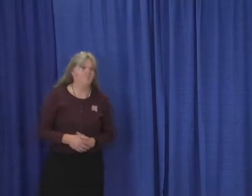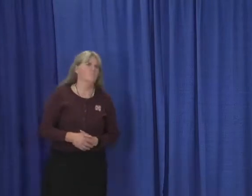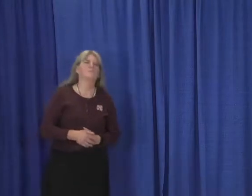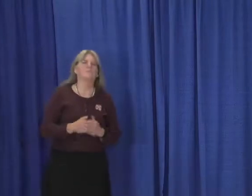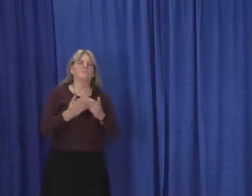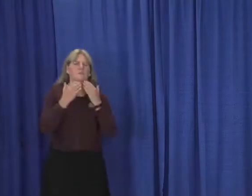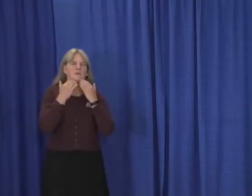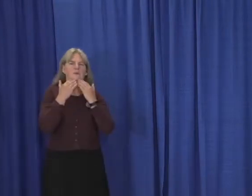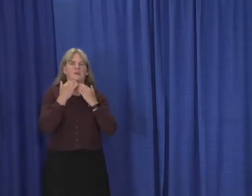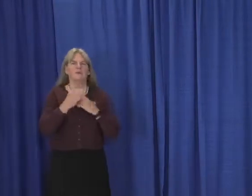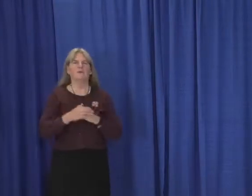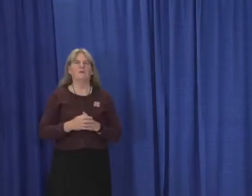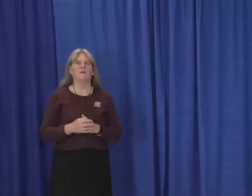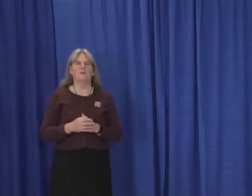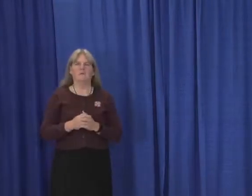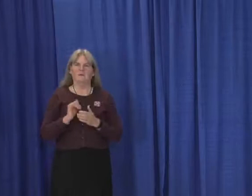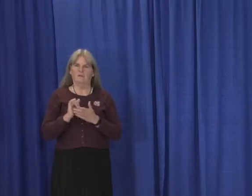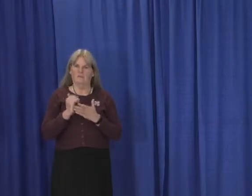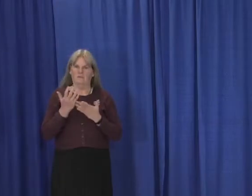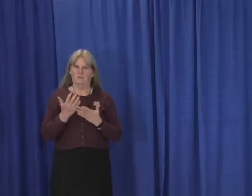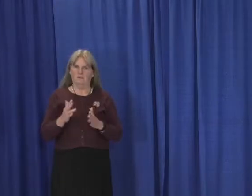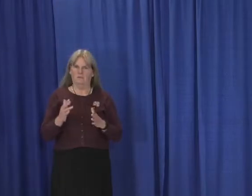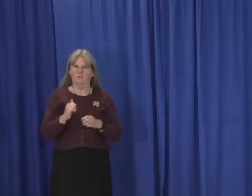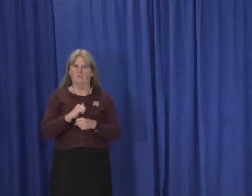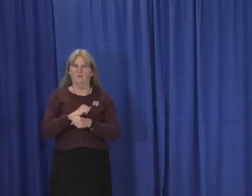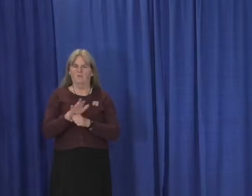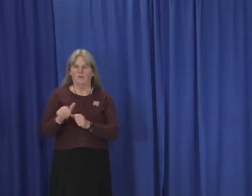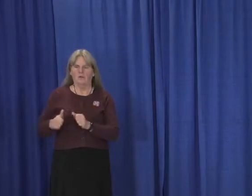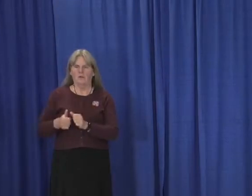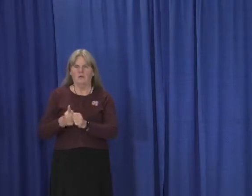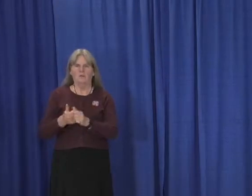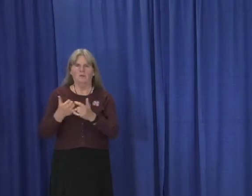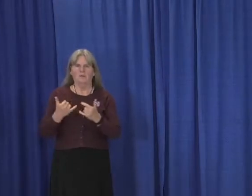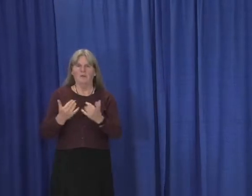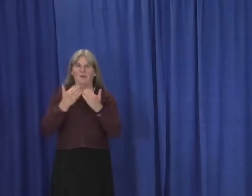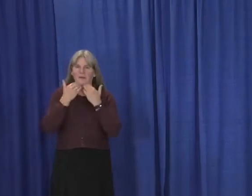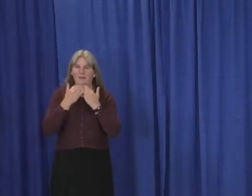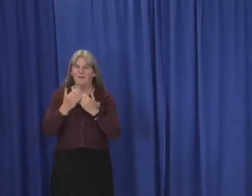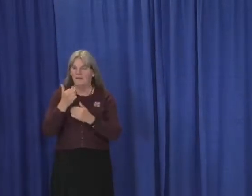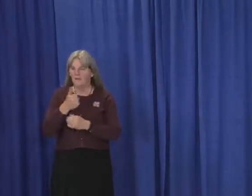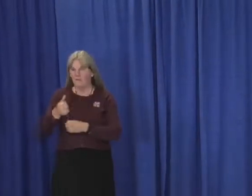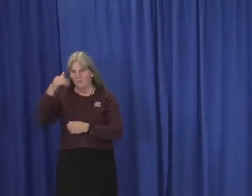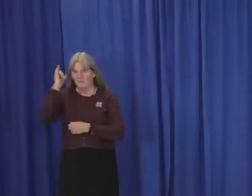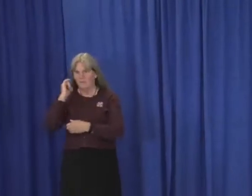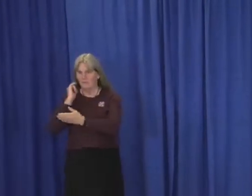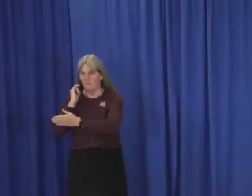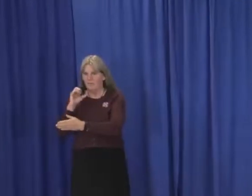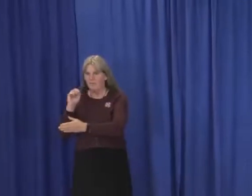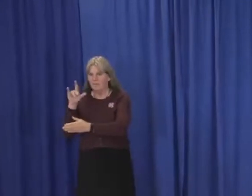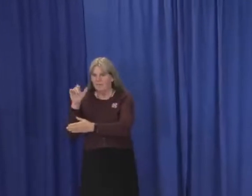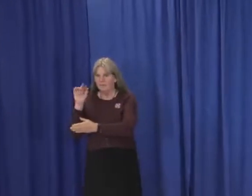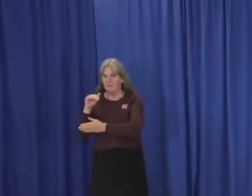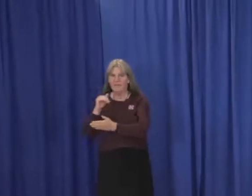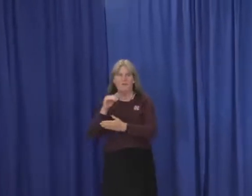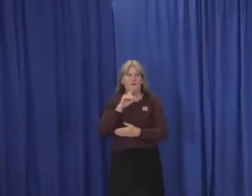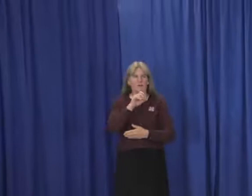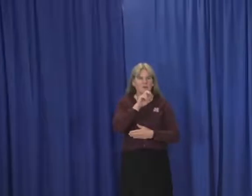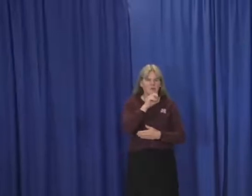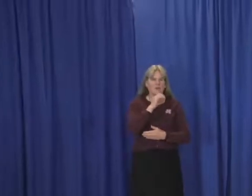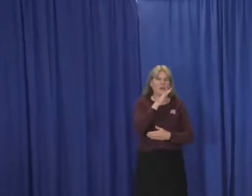Thank you. That concludes our COVID-19 update. Thank you again to Premier Silver and Dr. Elliott. Thank you also to all